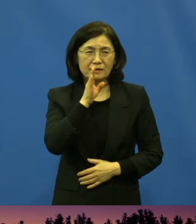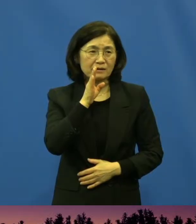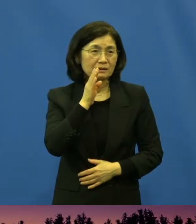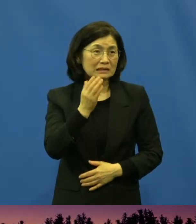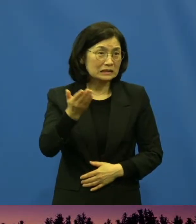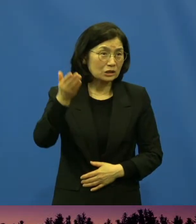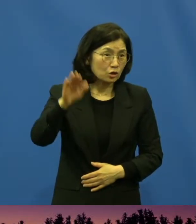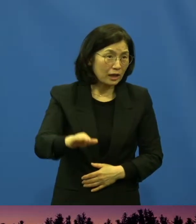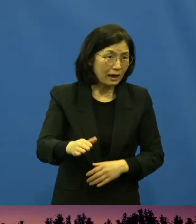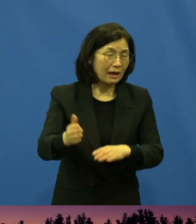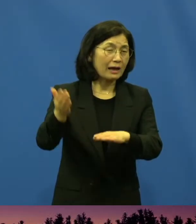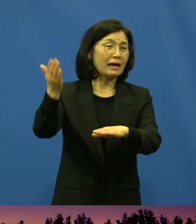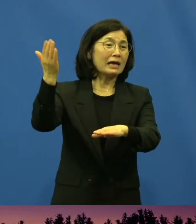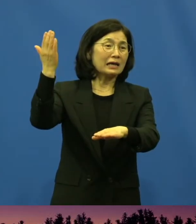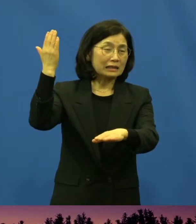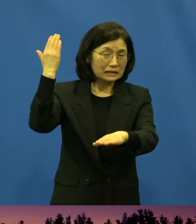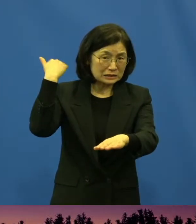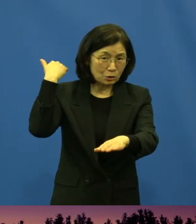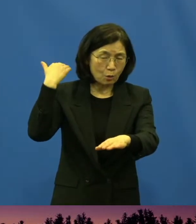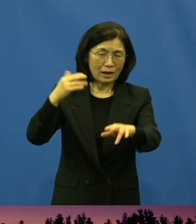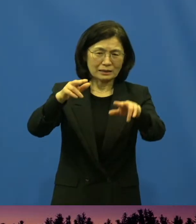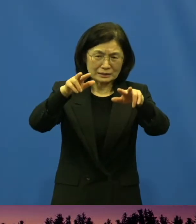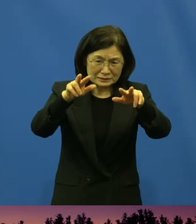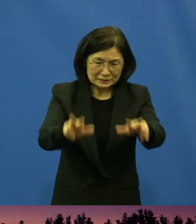이전과 동일하지는 않아요.